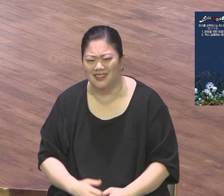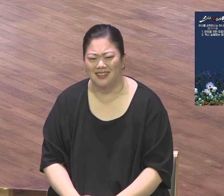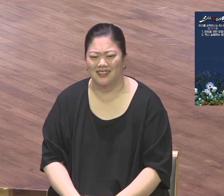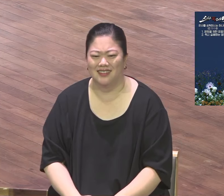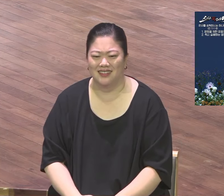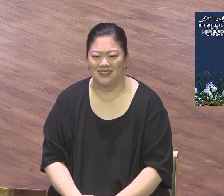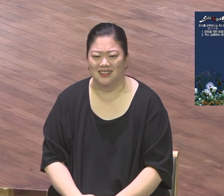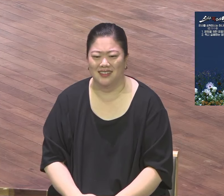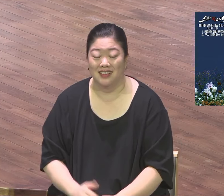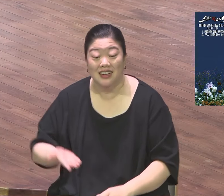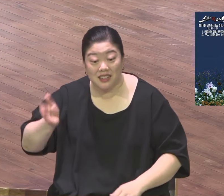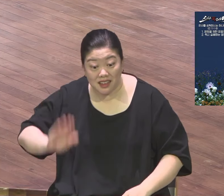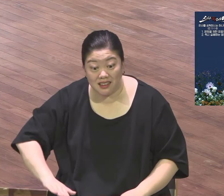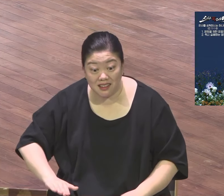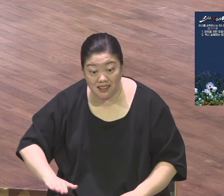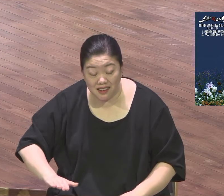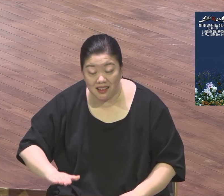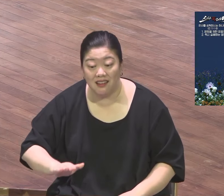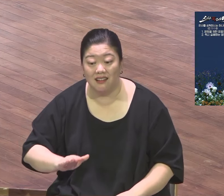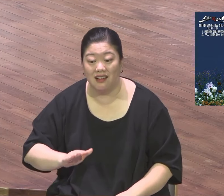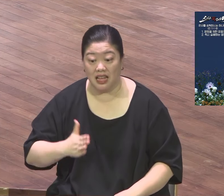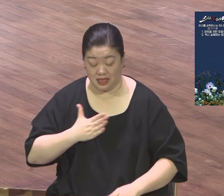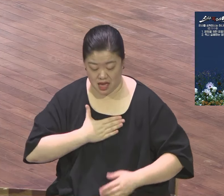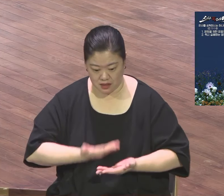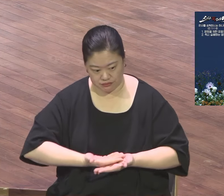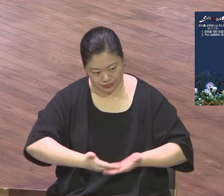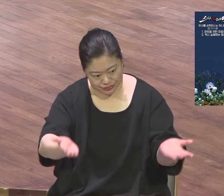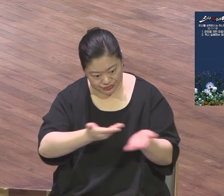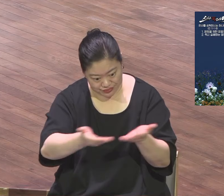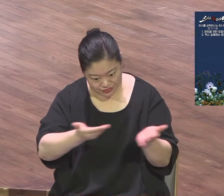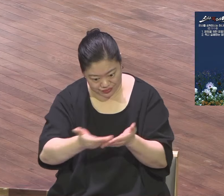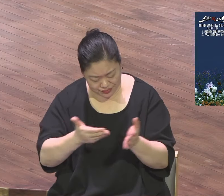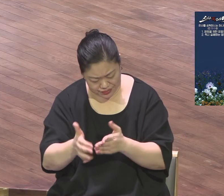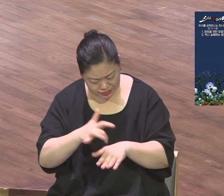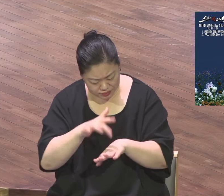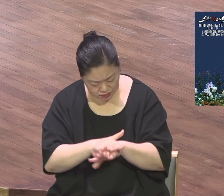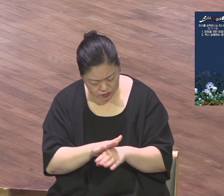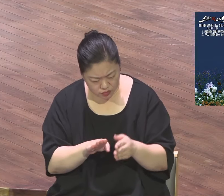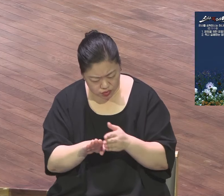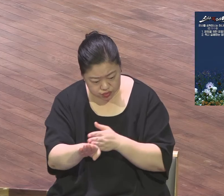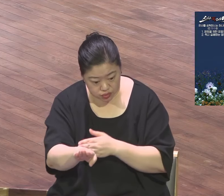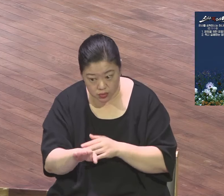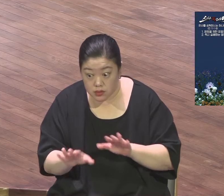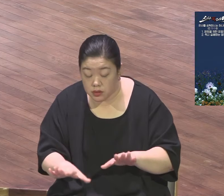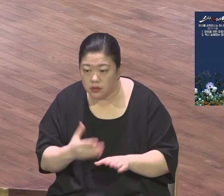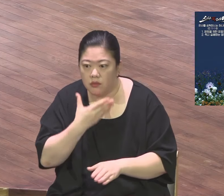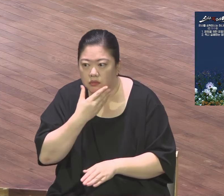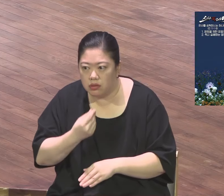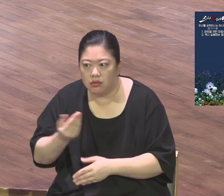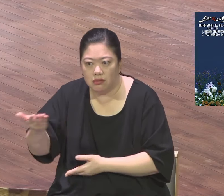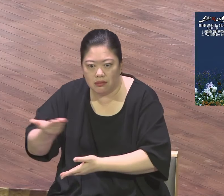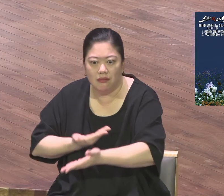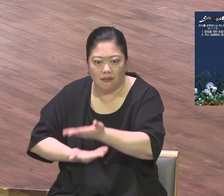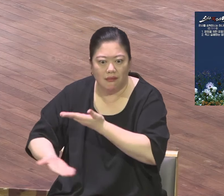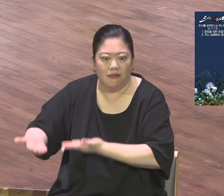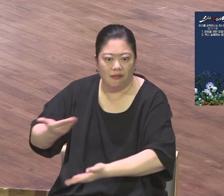내가 제일 주고받았어. 아멘. 여러분 제가 정인으로 말씀드리지 정인으로